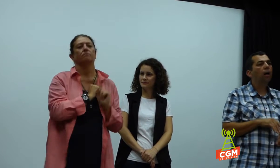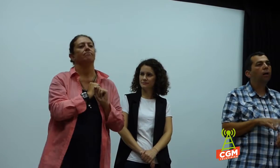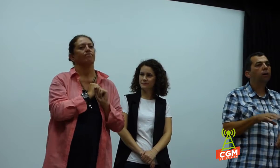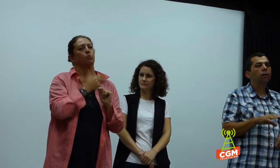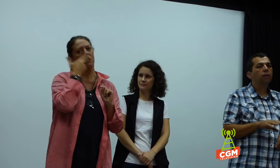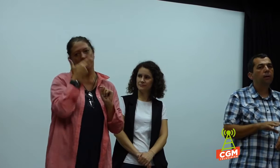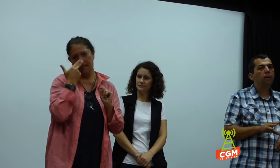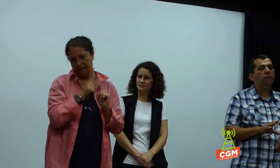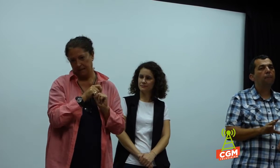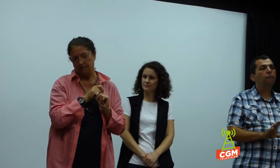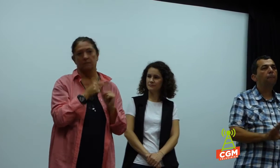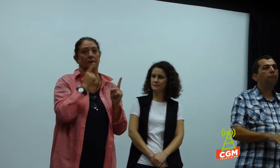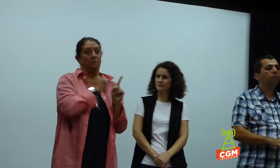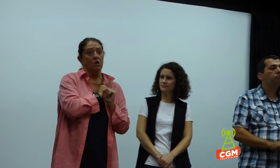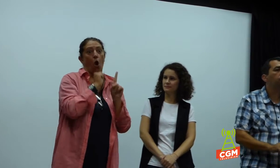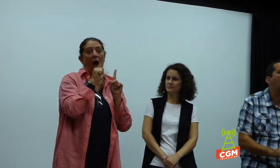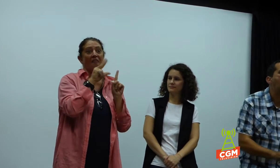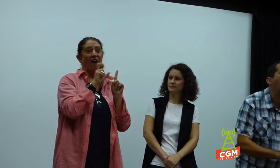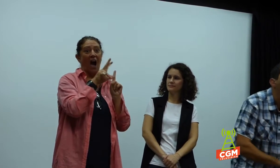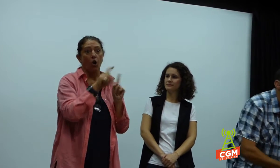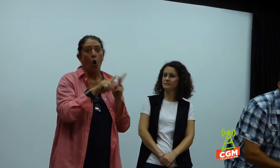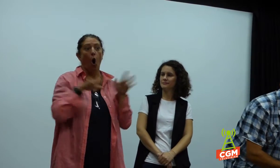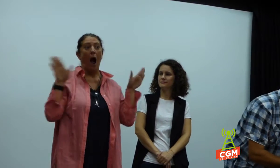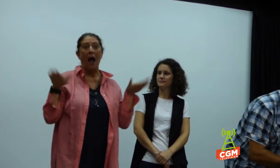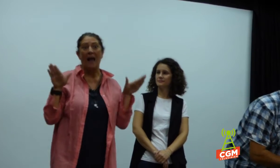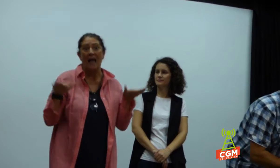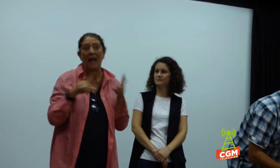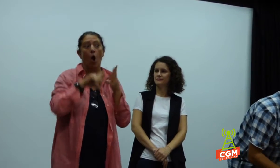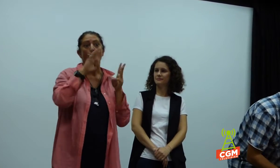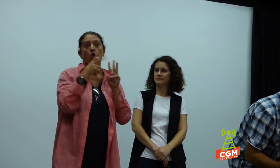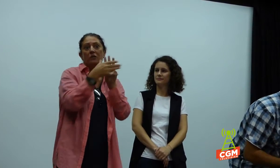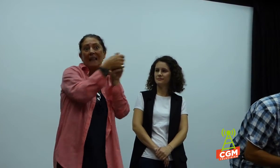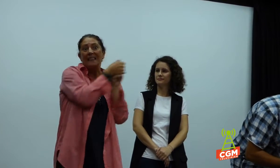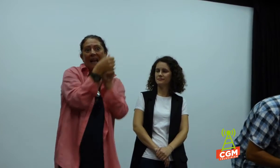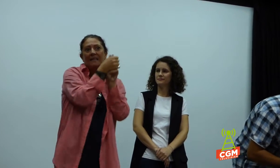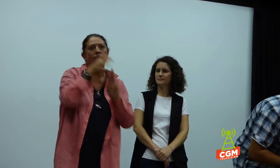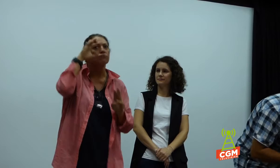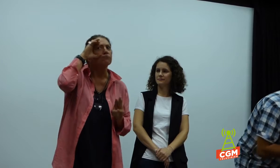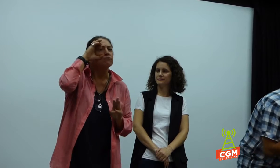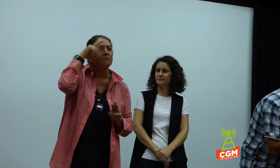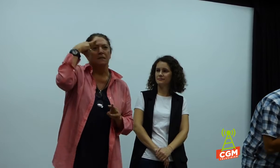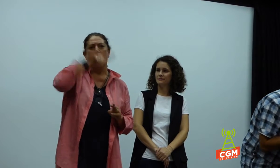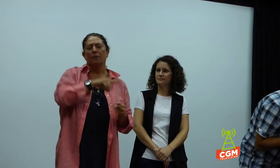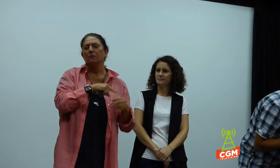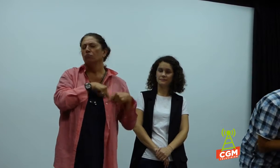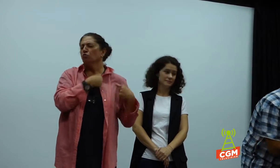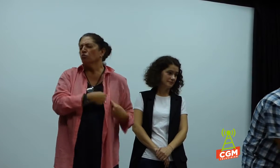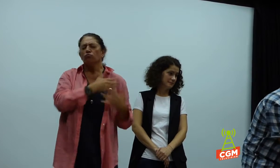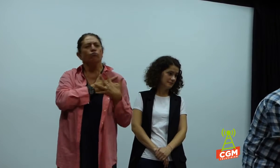ejemplo centros de días para personas sordas mayores. Eso es un tema muy interesante. Entonces, Álvaro, Ángel, Concha,